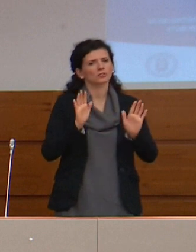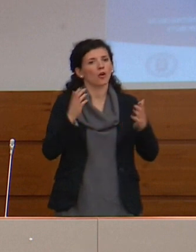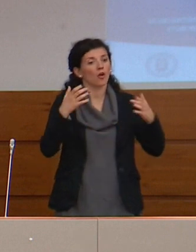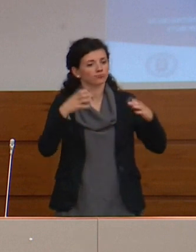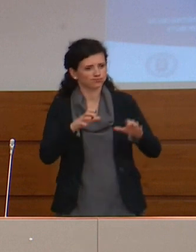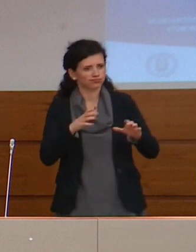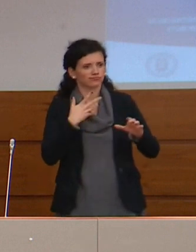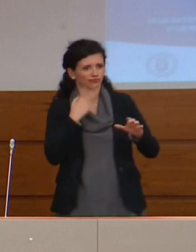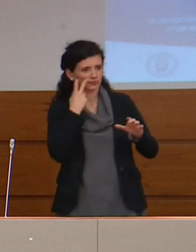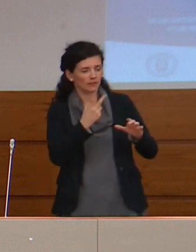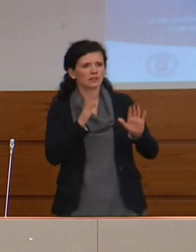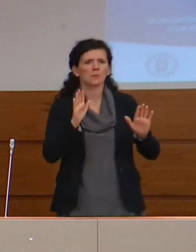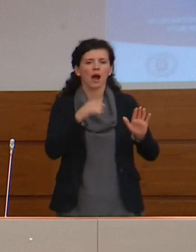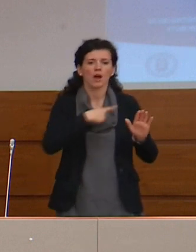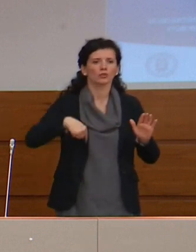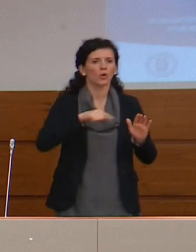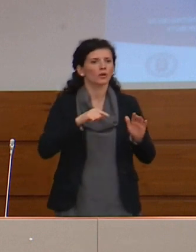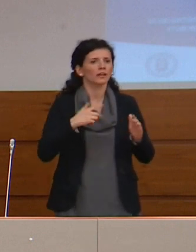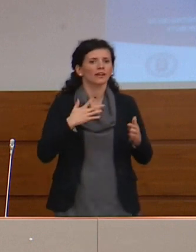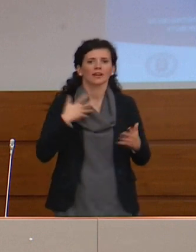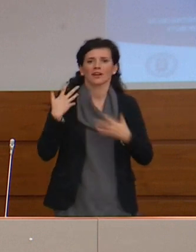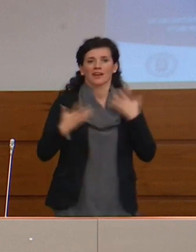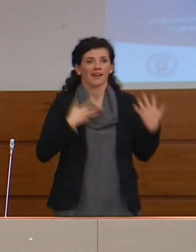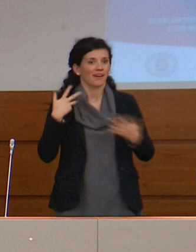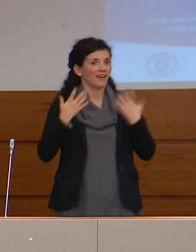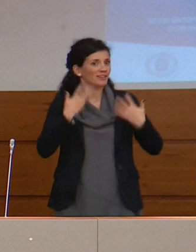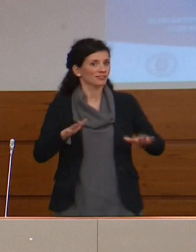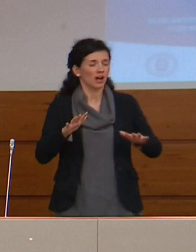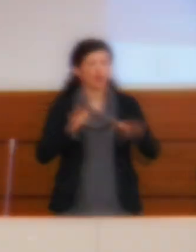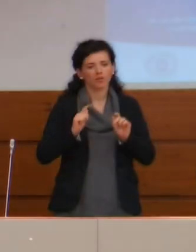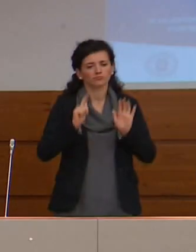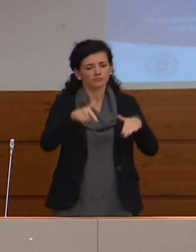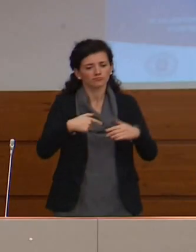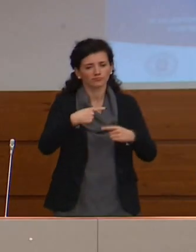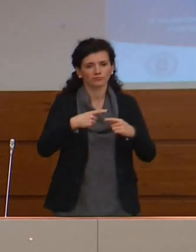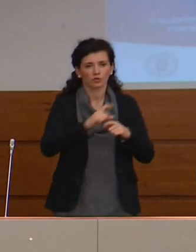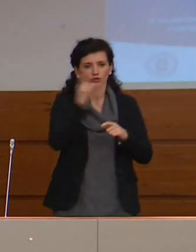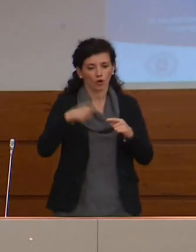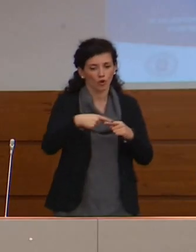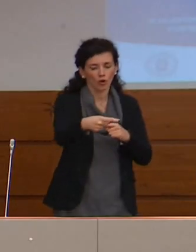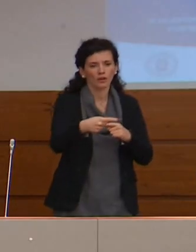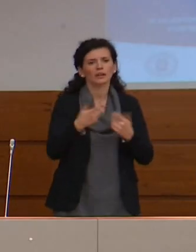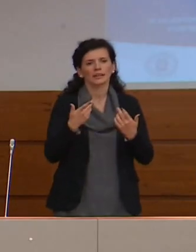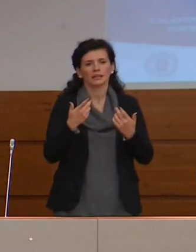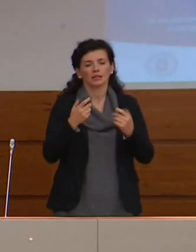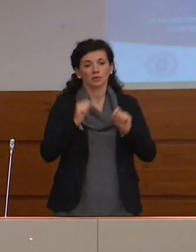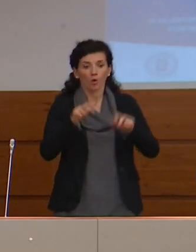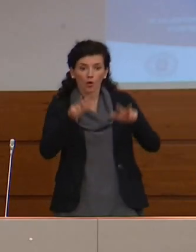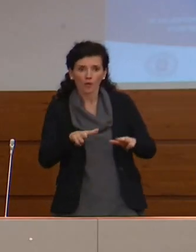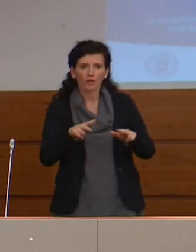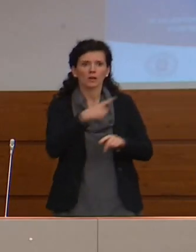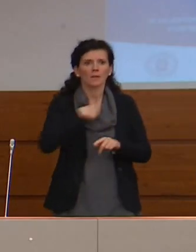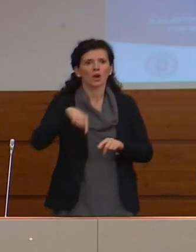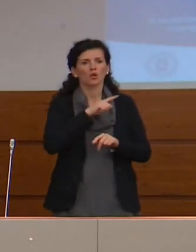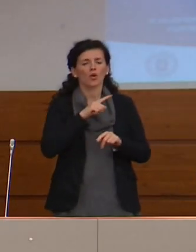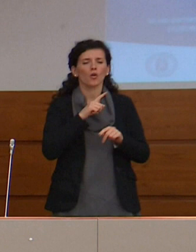ressalvou que, apesar da aparente melhoria, o país não deve ser apanhado pelo entusiasmo ou interpretar em demasia esta tendência. Na mesma linha,